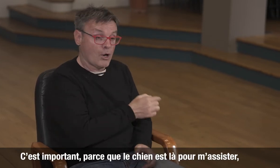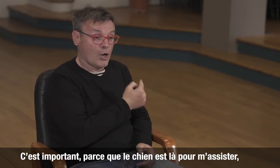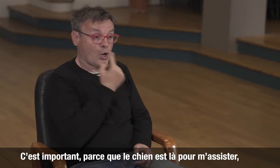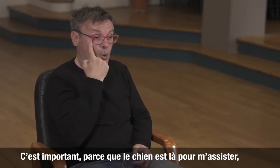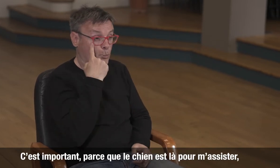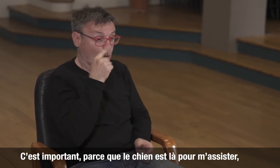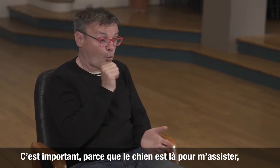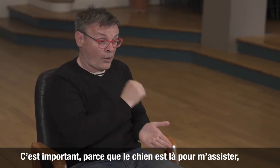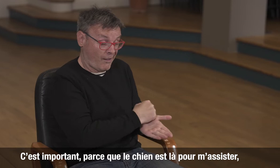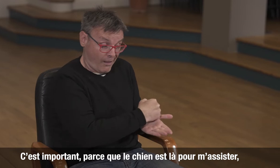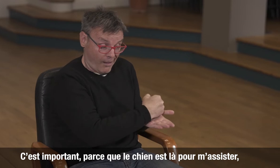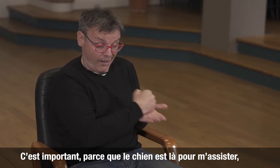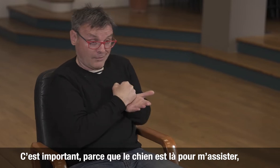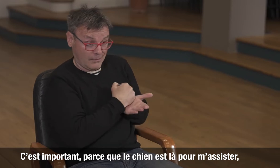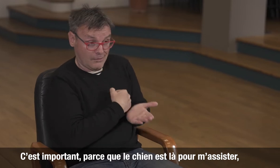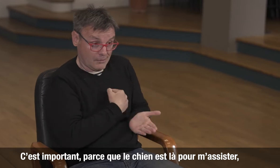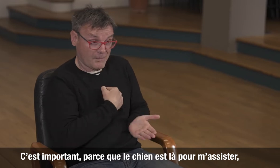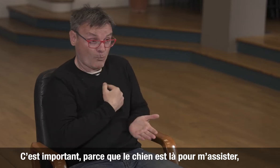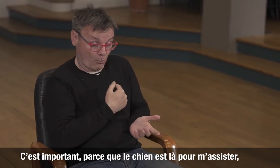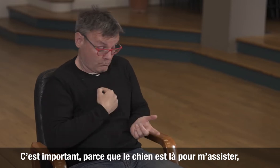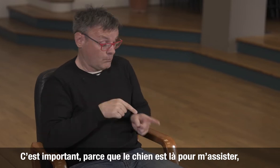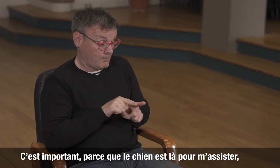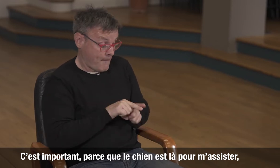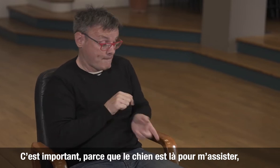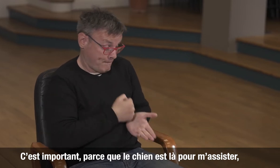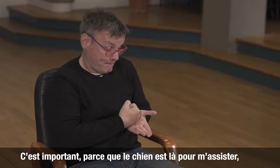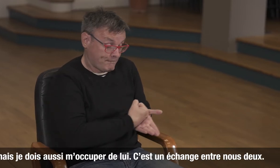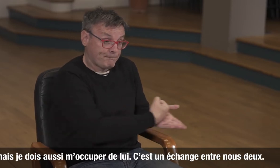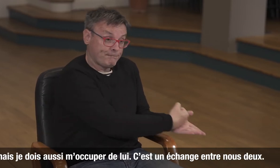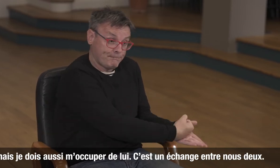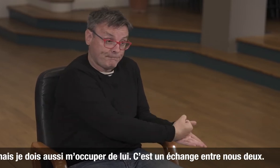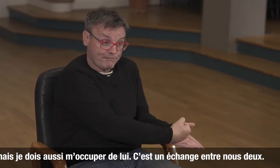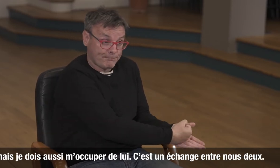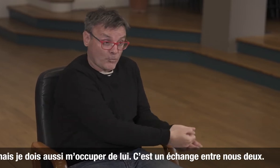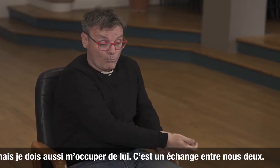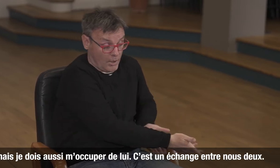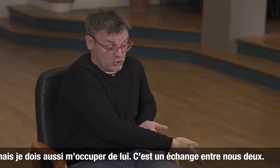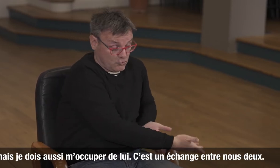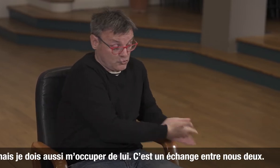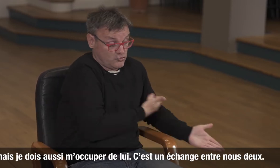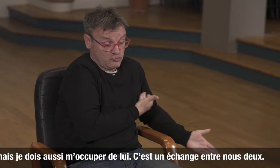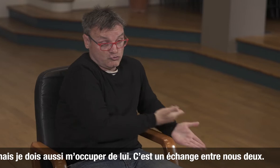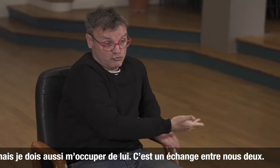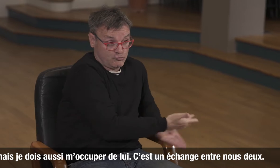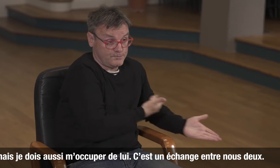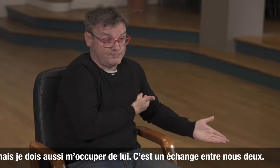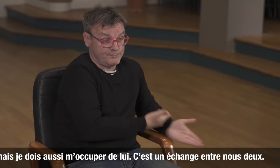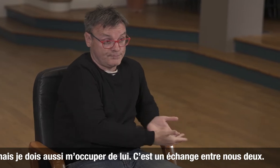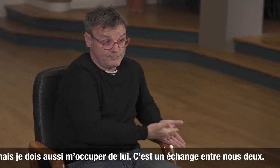C'est important, parce que le chien est là pour m'assister. Mais, je dois aussi m'occuper de lui. C'est un